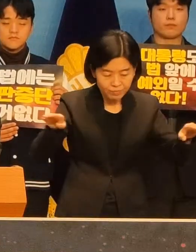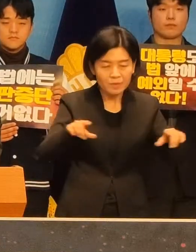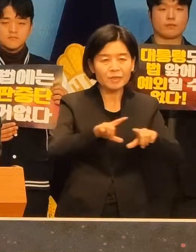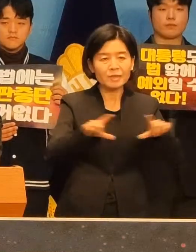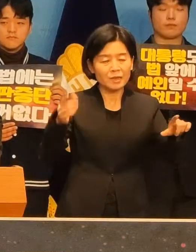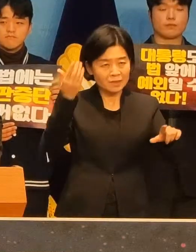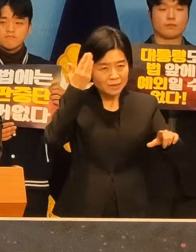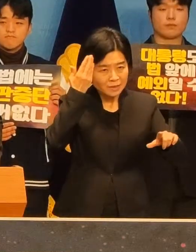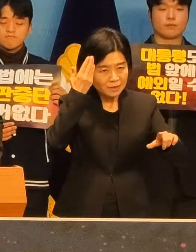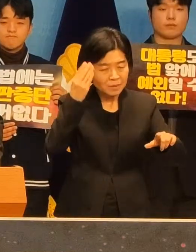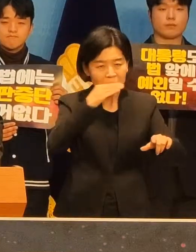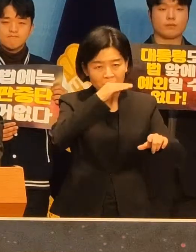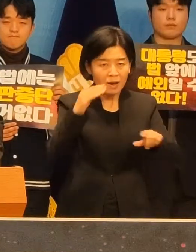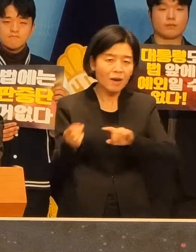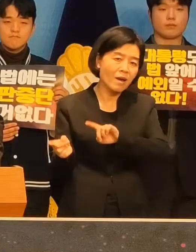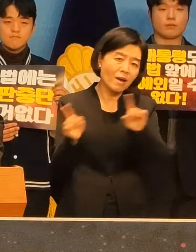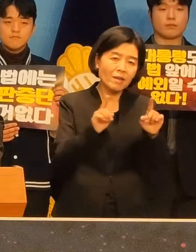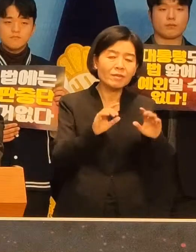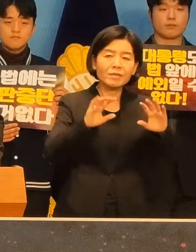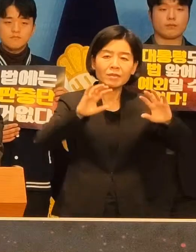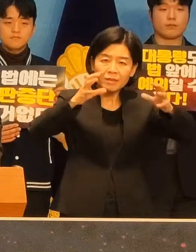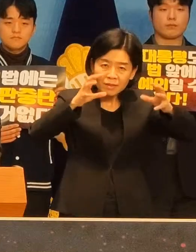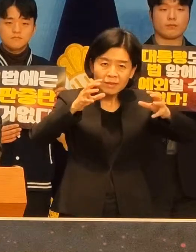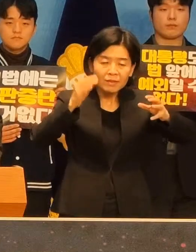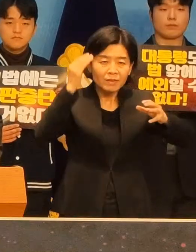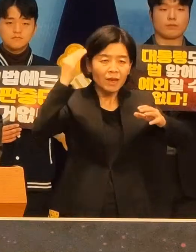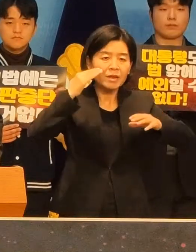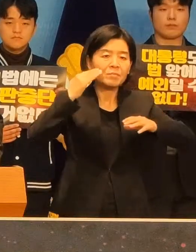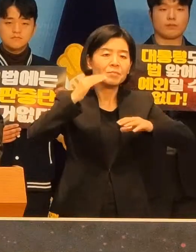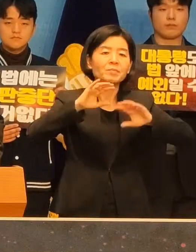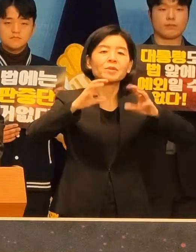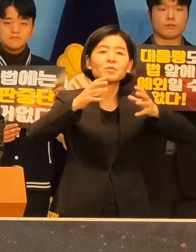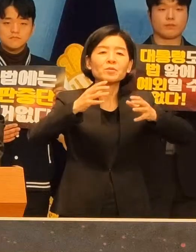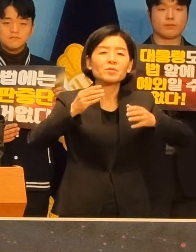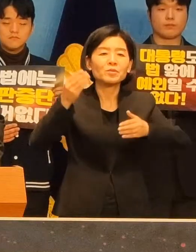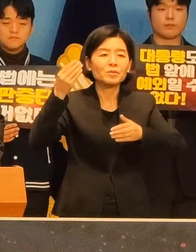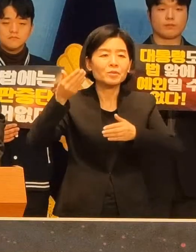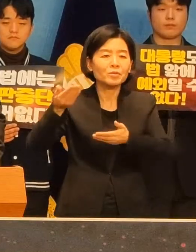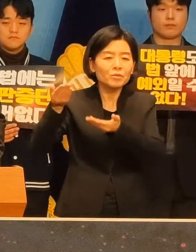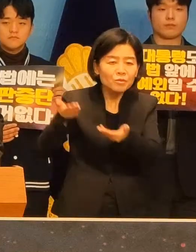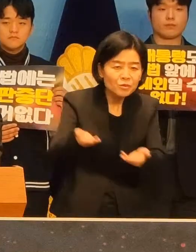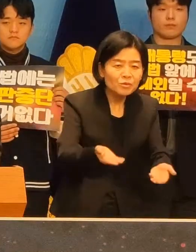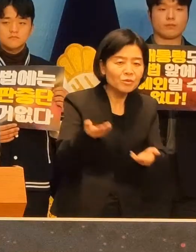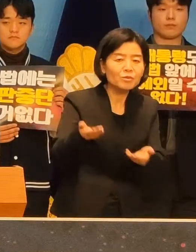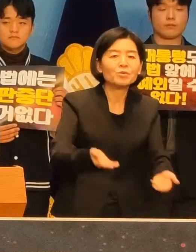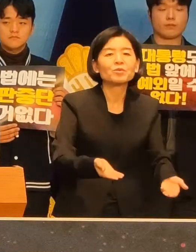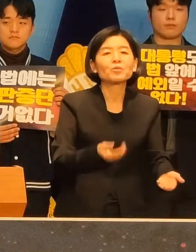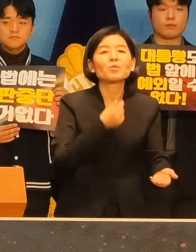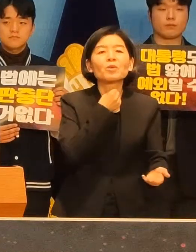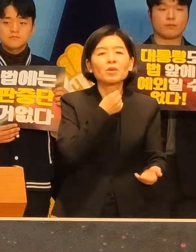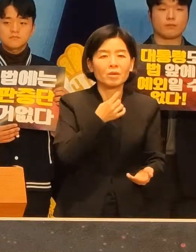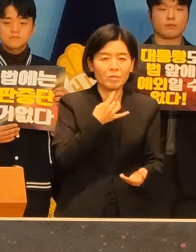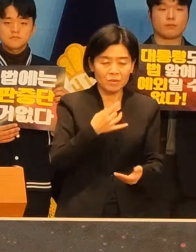바로 선 나라 공화정 대한민국을 다음 세대에 남겨주기를 바란 뿐입니다.